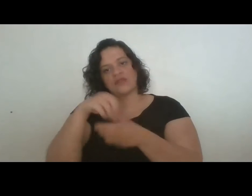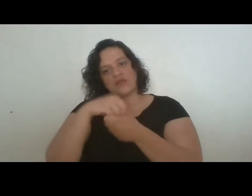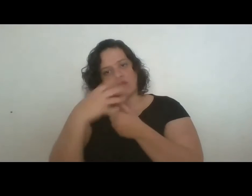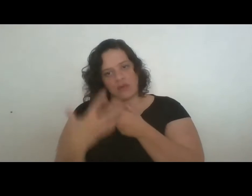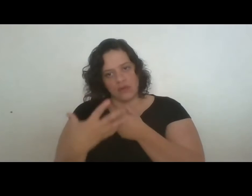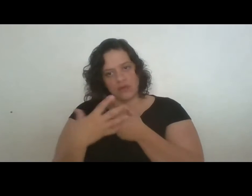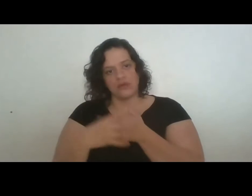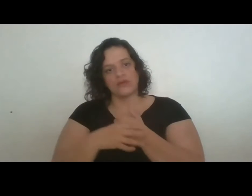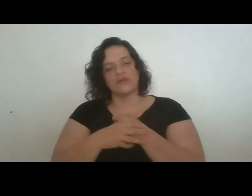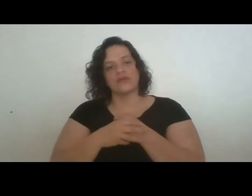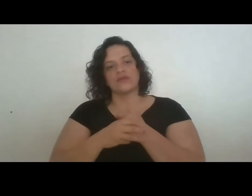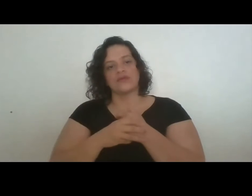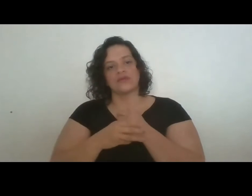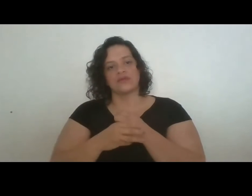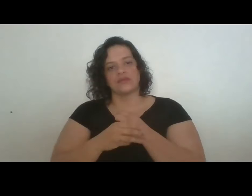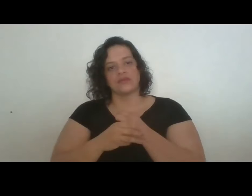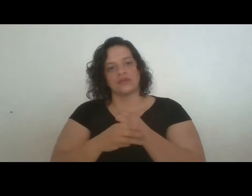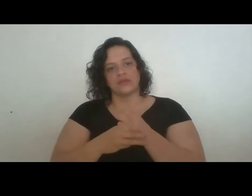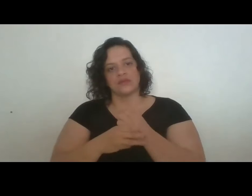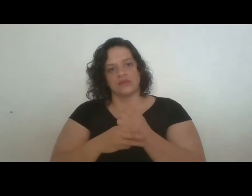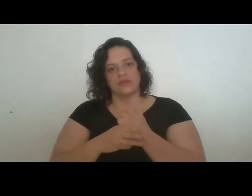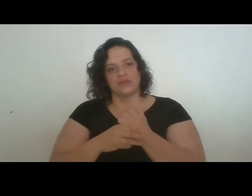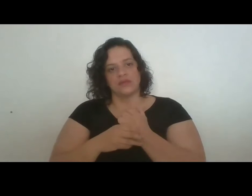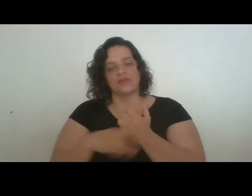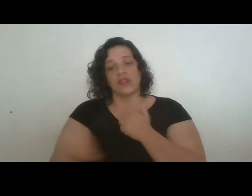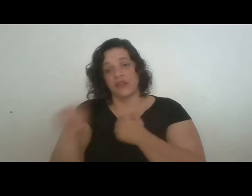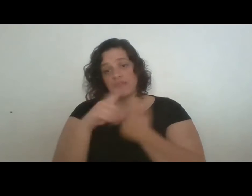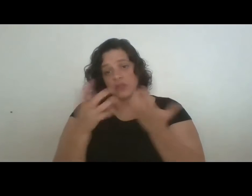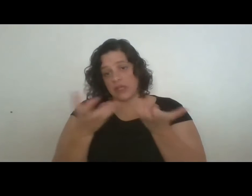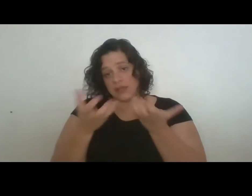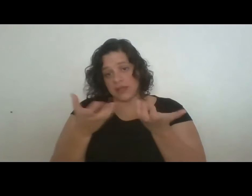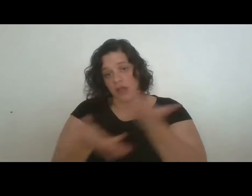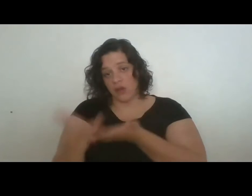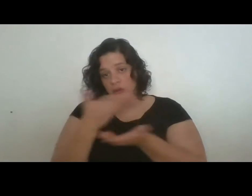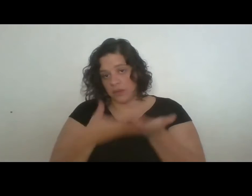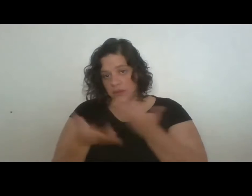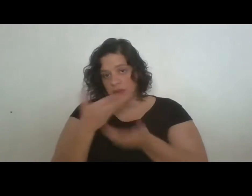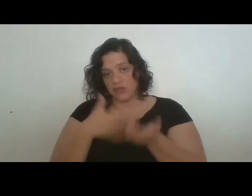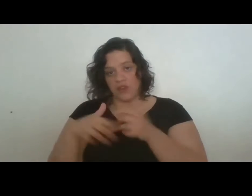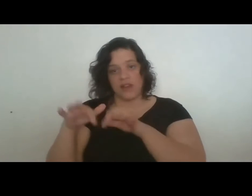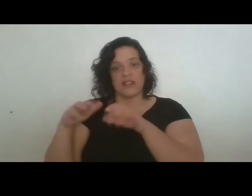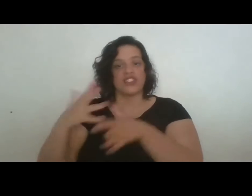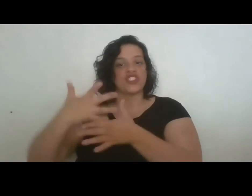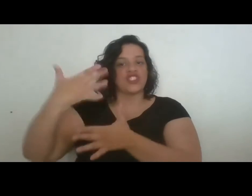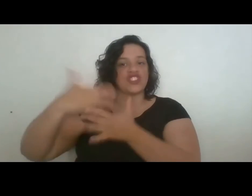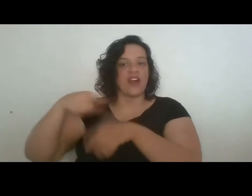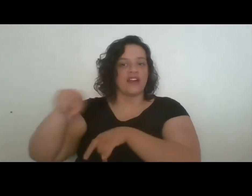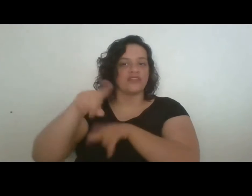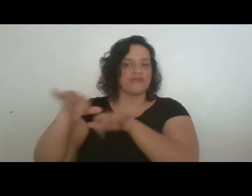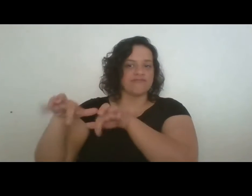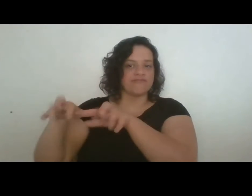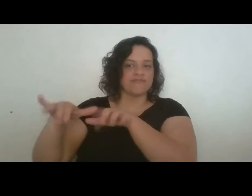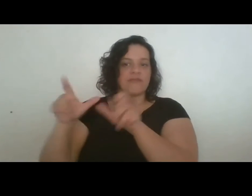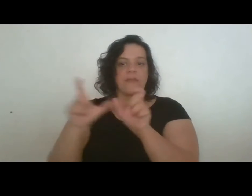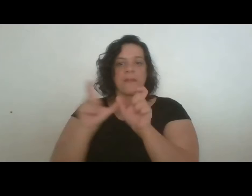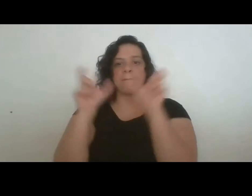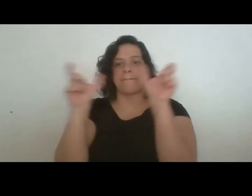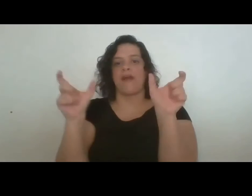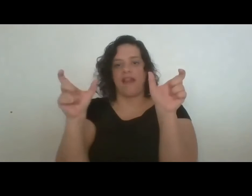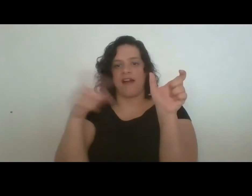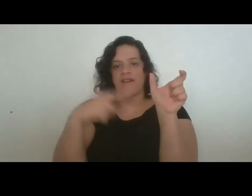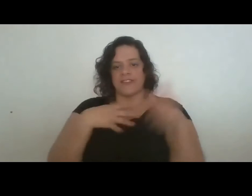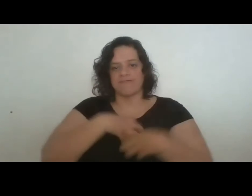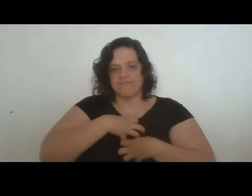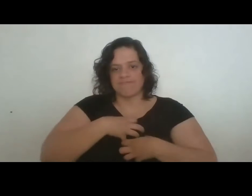que está aqui presente, que vocês queiram partilhar. Então, as 2 palavras no chat, só para a